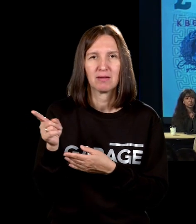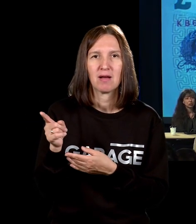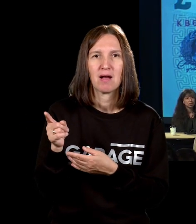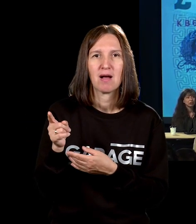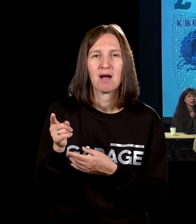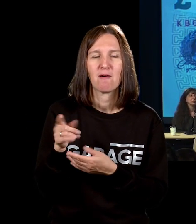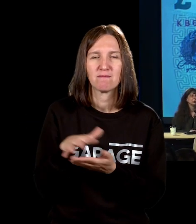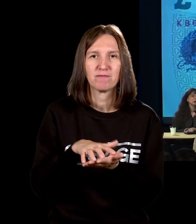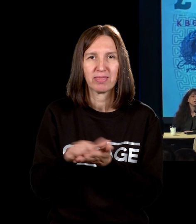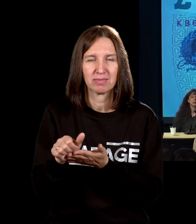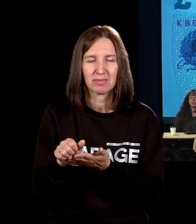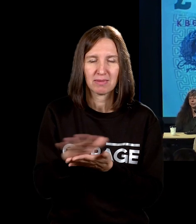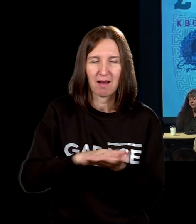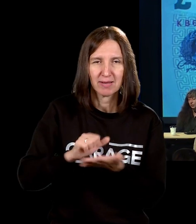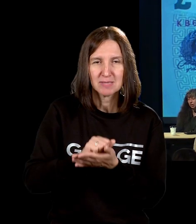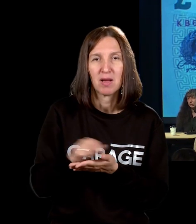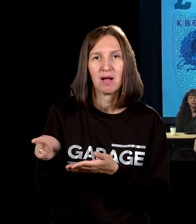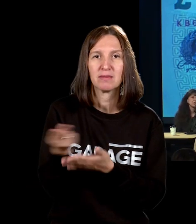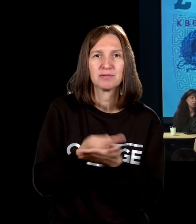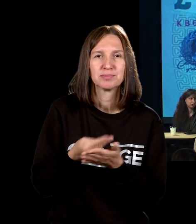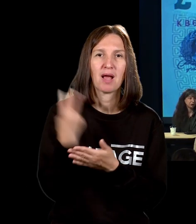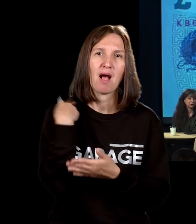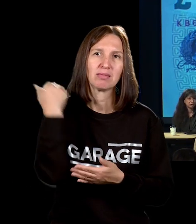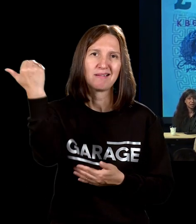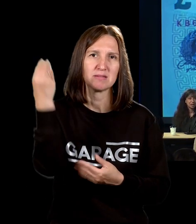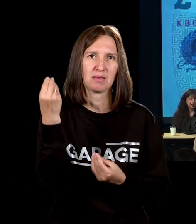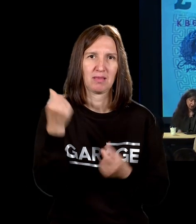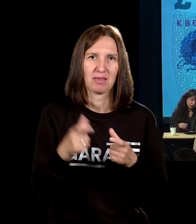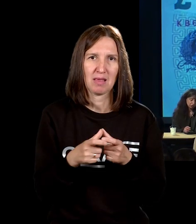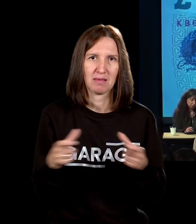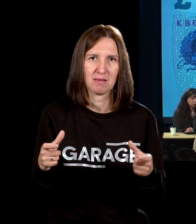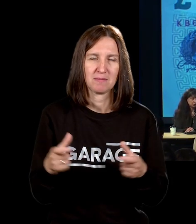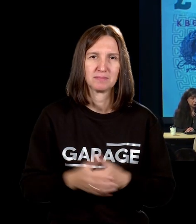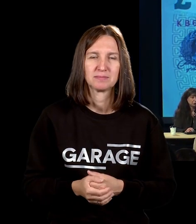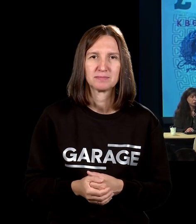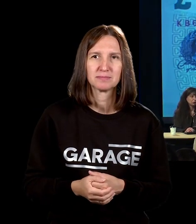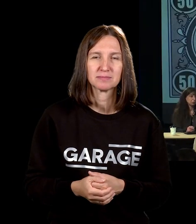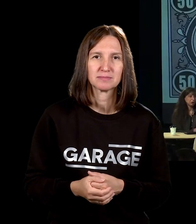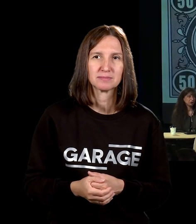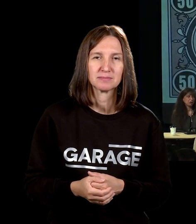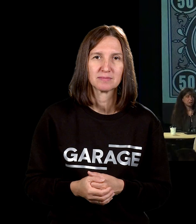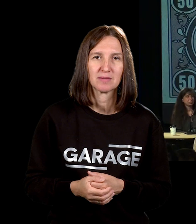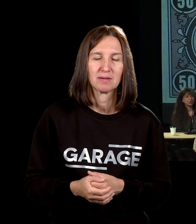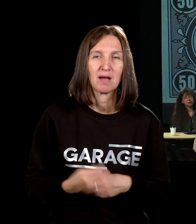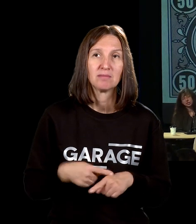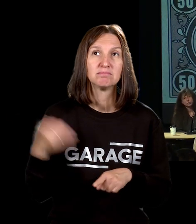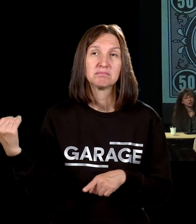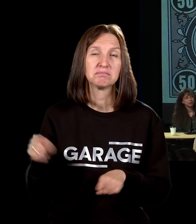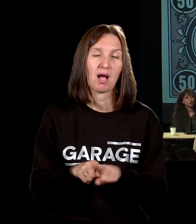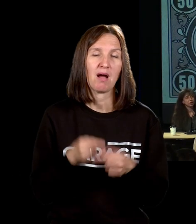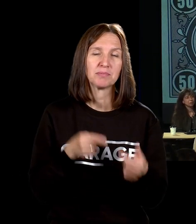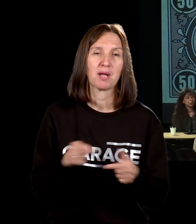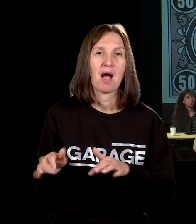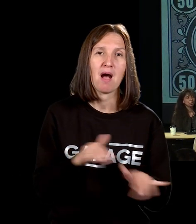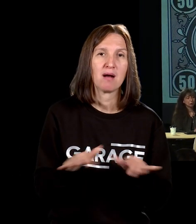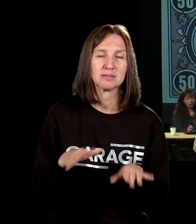открытии одного из арт-ярмарки «Фриз». И они, замечательно, потому что арт-ярмарка